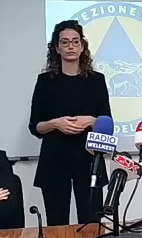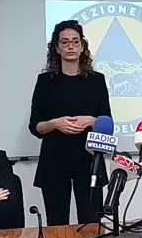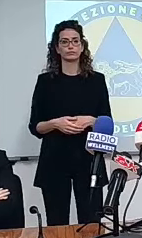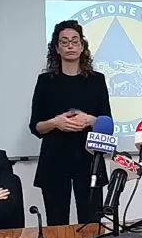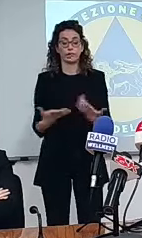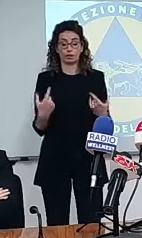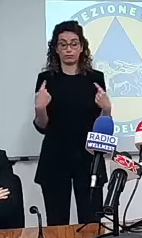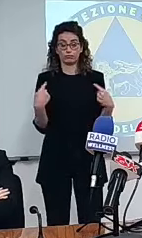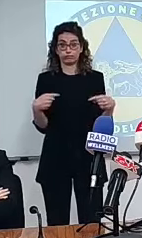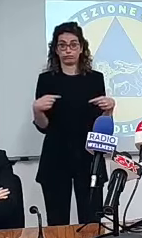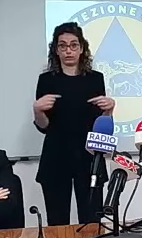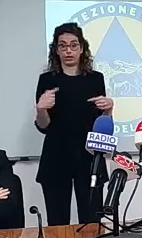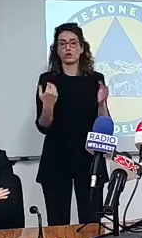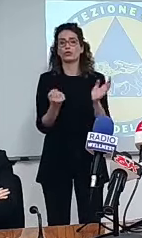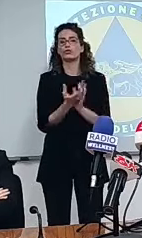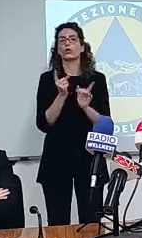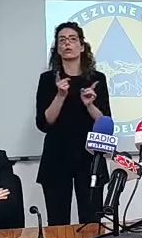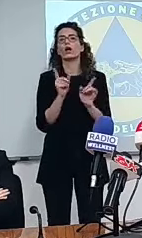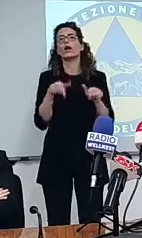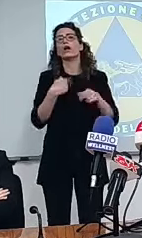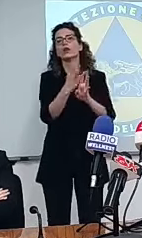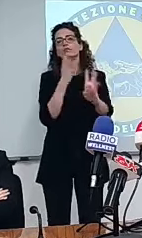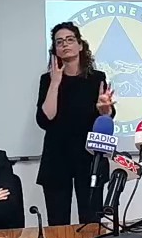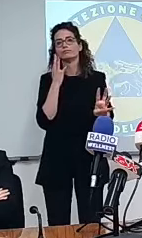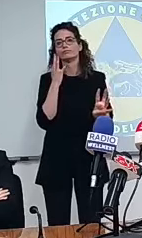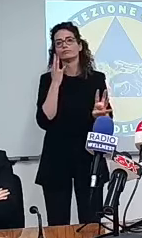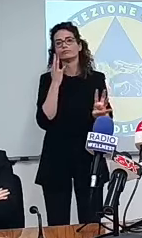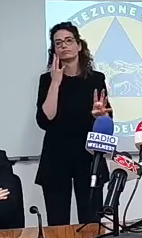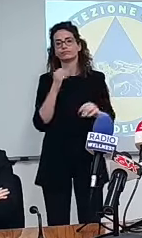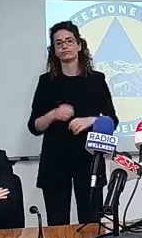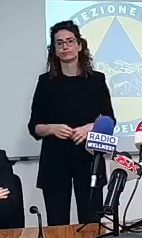E a quel punto succede cosa? Che si va in coda.